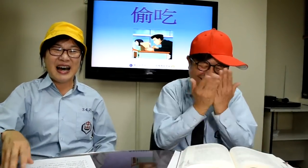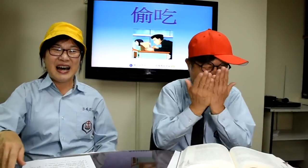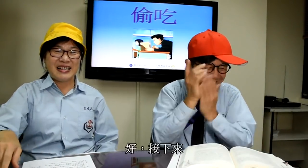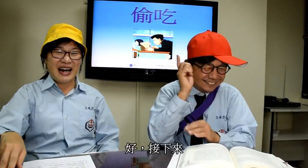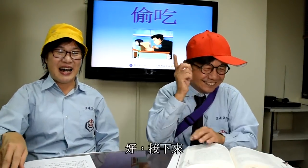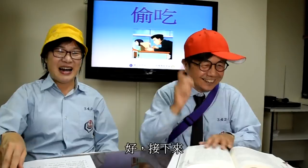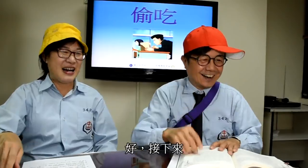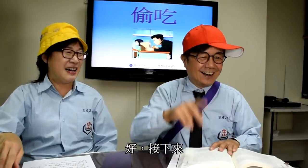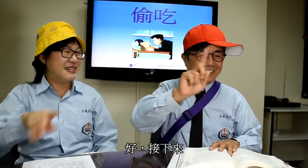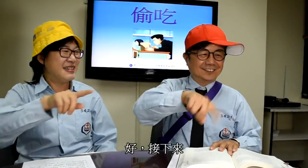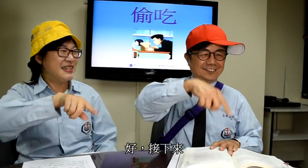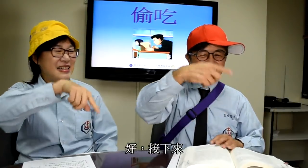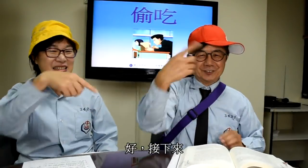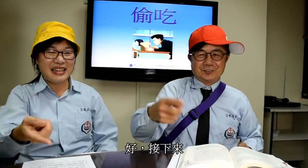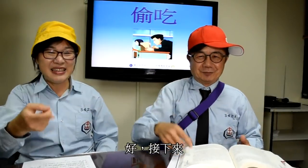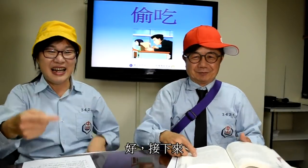有。好，接下来，